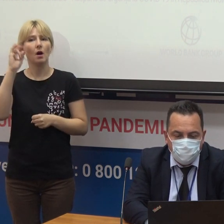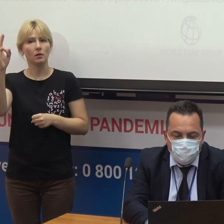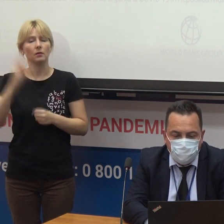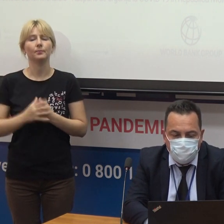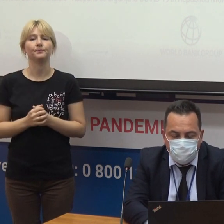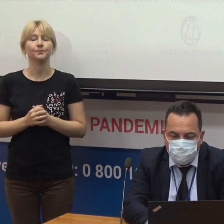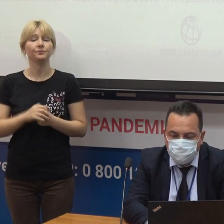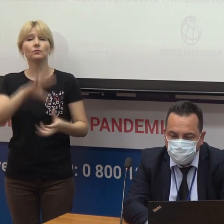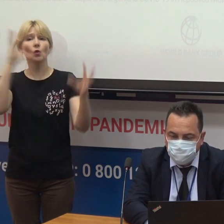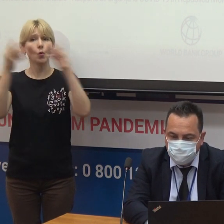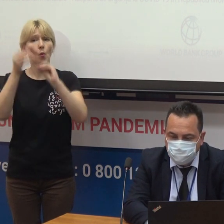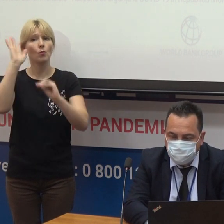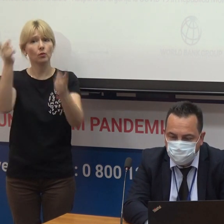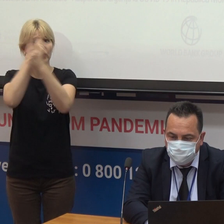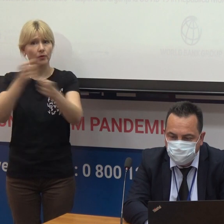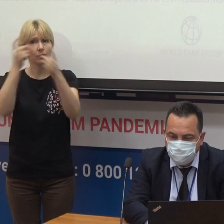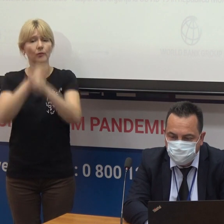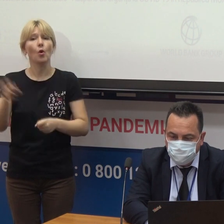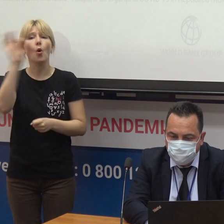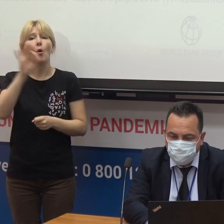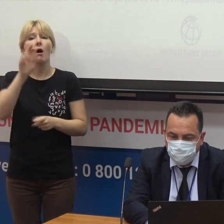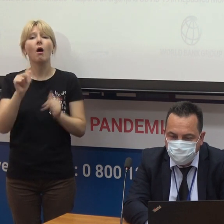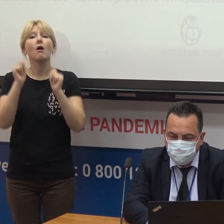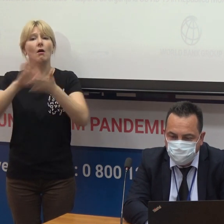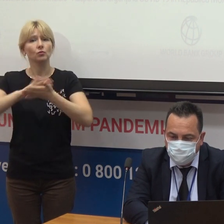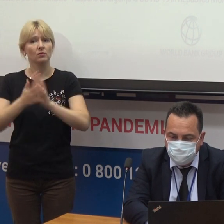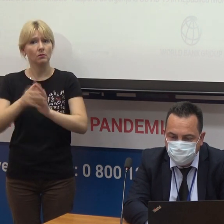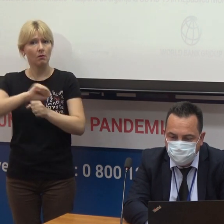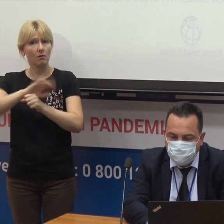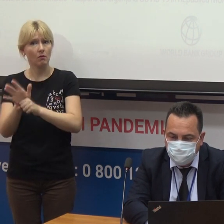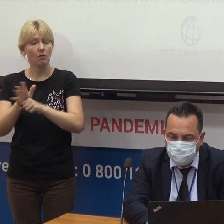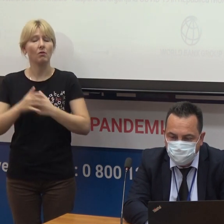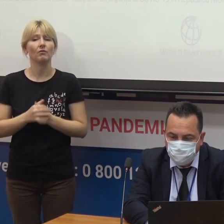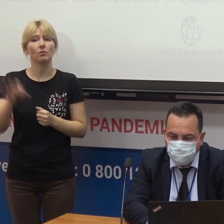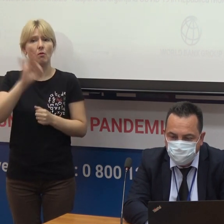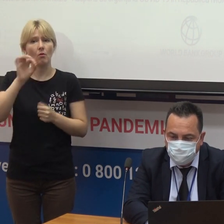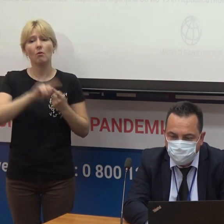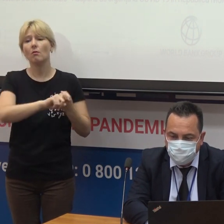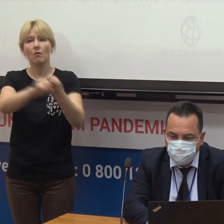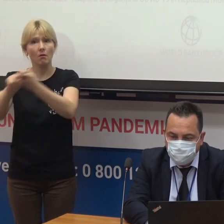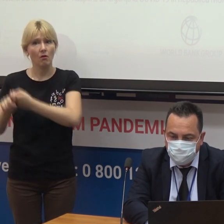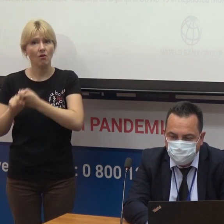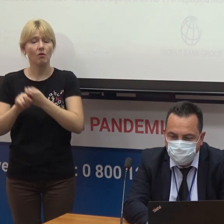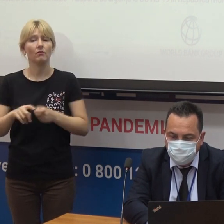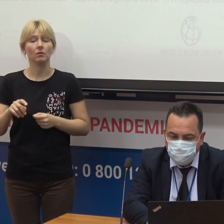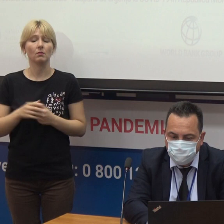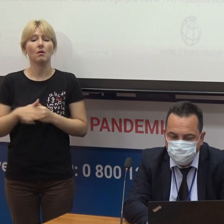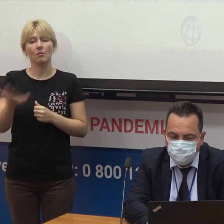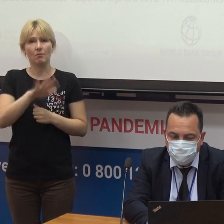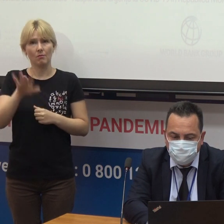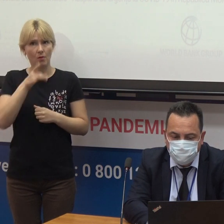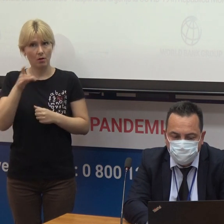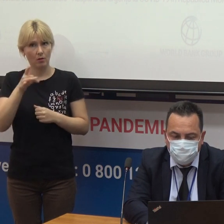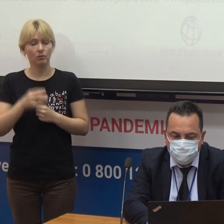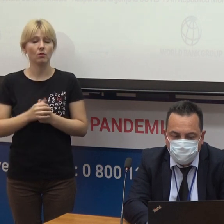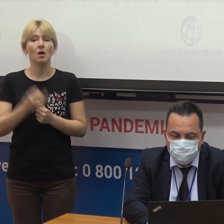vom informa succint privind evoluția situației epidemiologice a infecției COVID-19 la nivel local